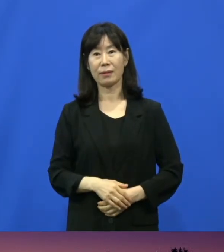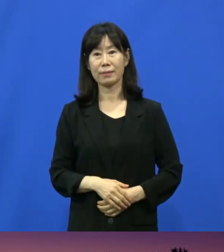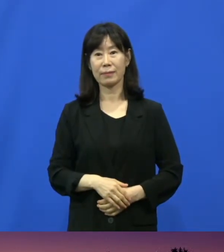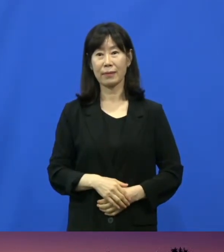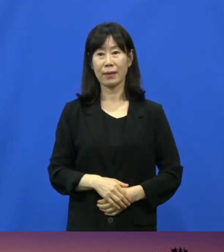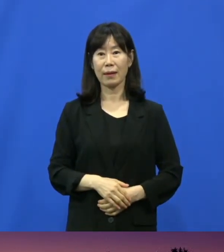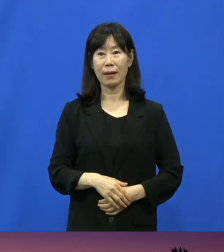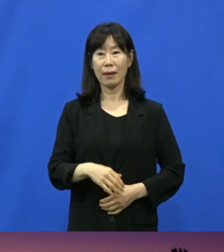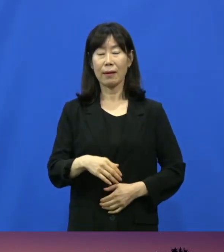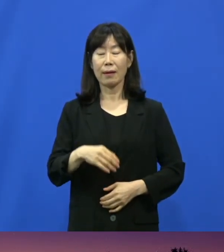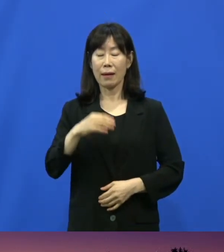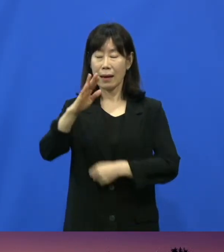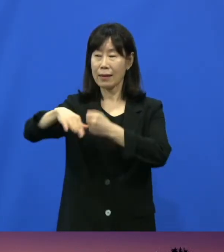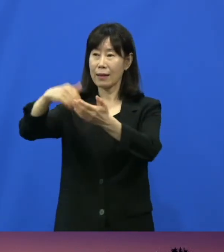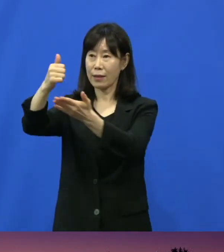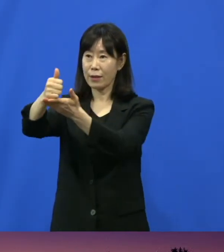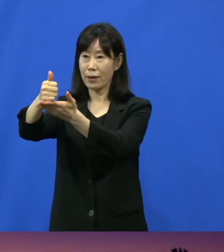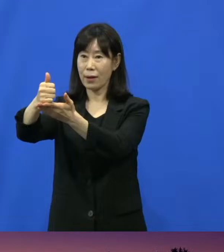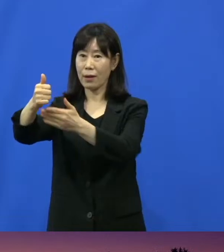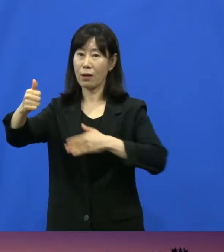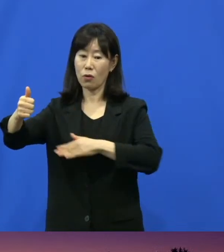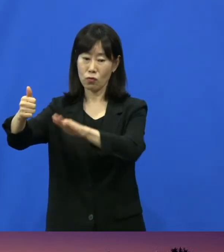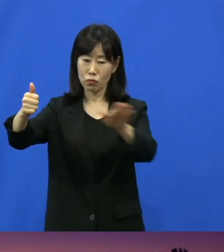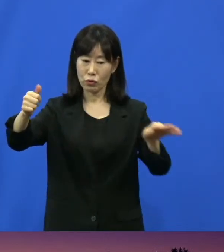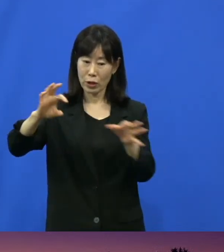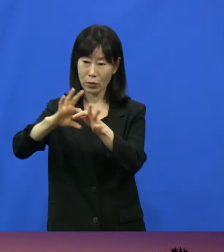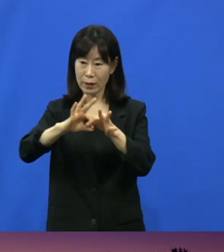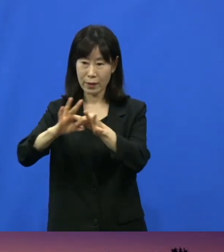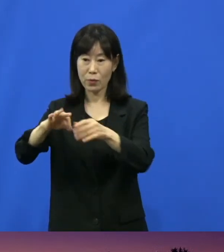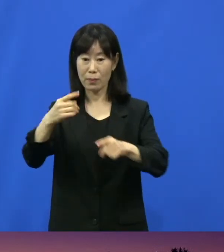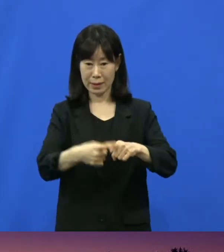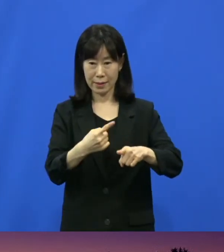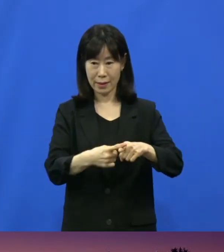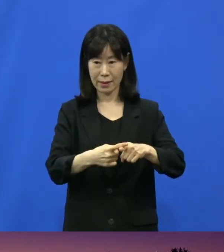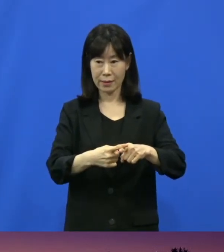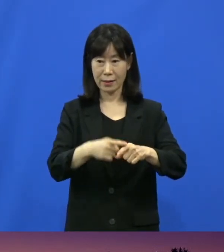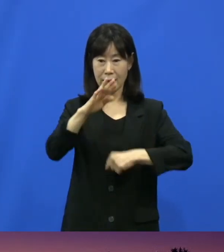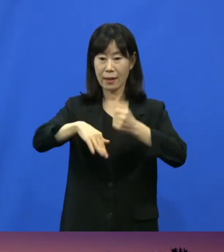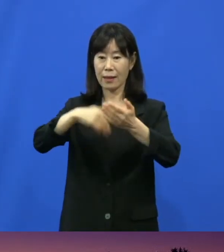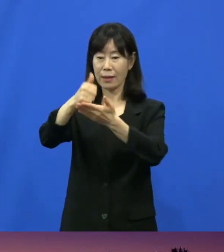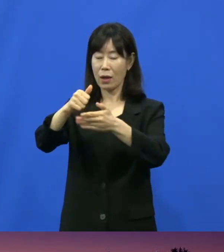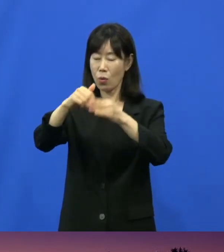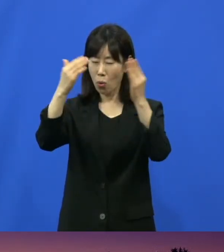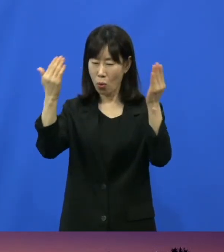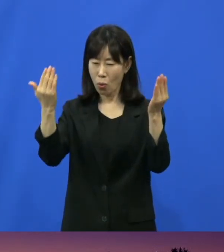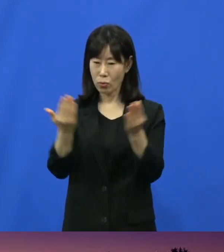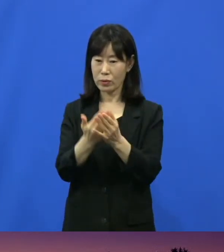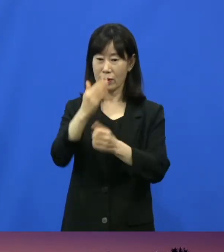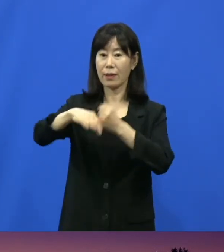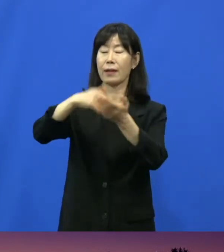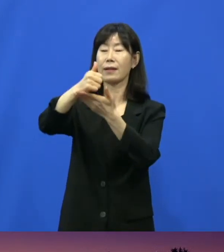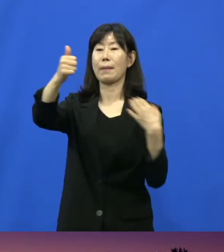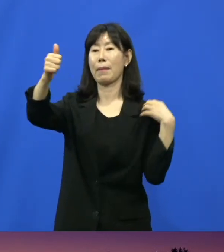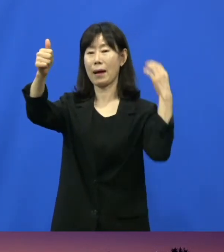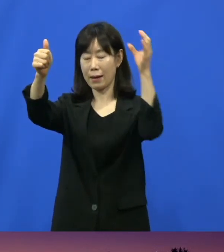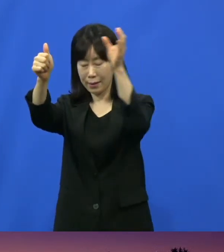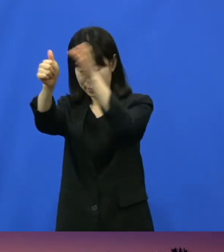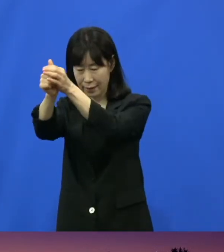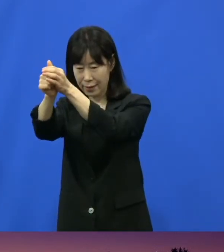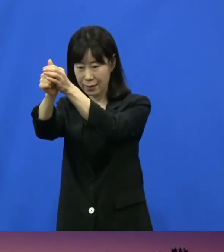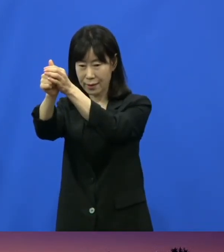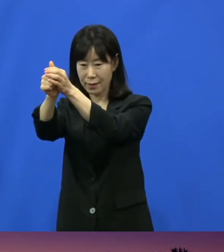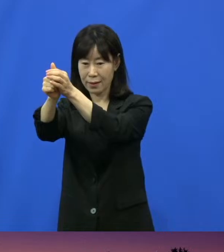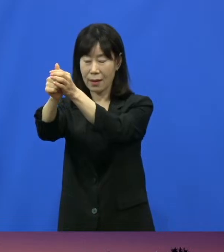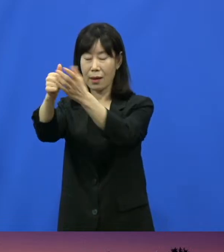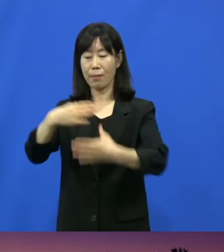우리의 관계 안에서 온전한 관계에 그분을 신뢰하고 그분의 내 삶을 맡기는 것보다 더 충분한